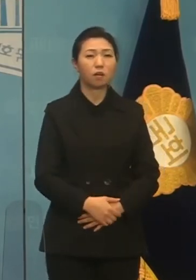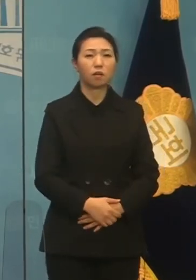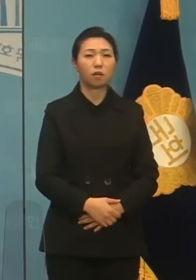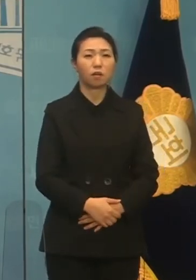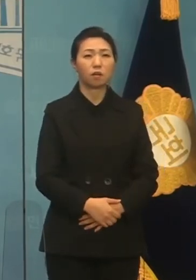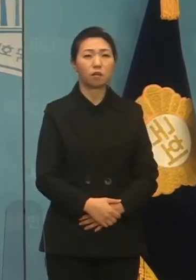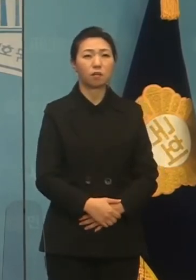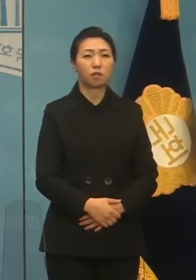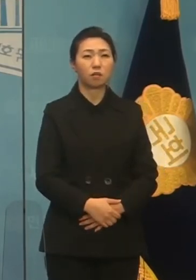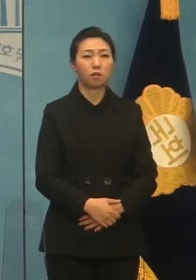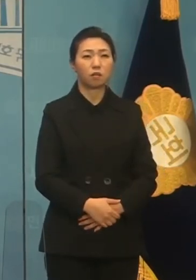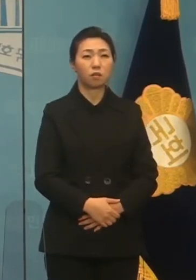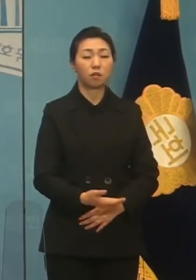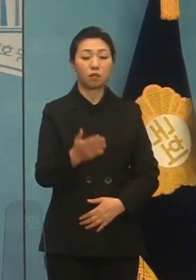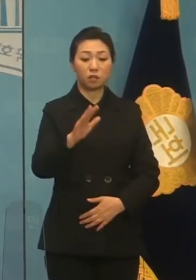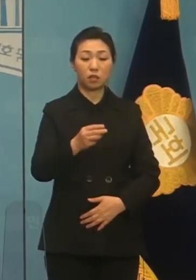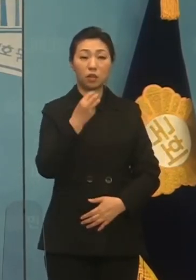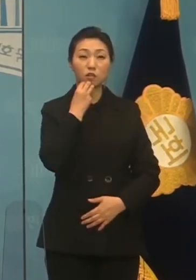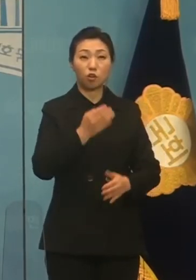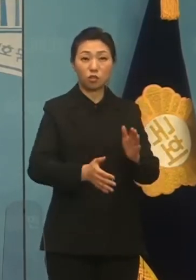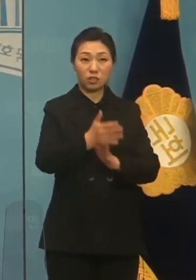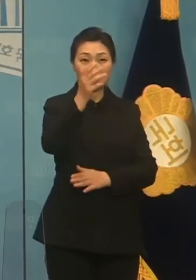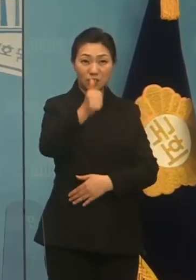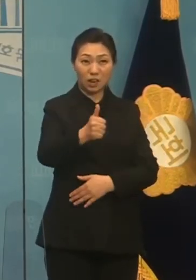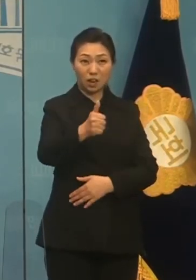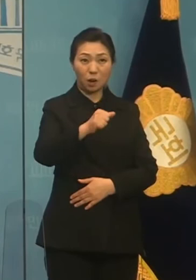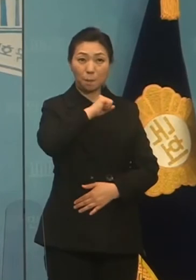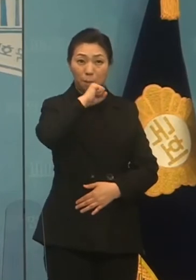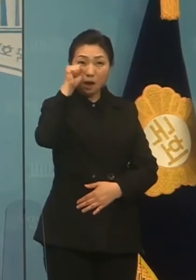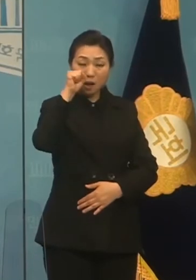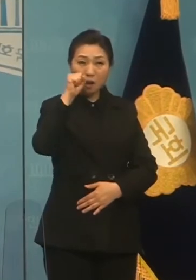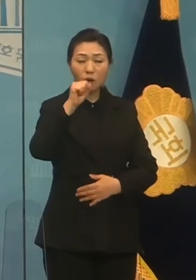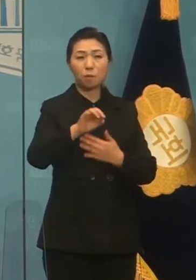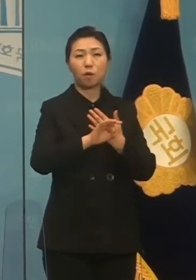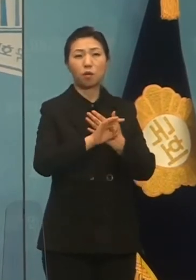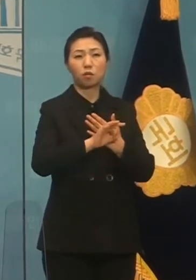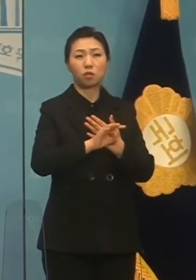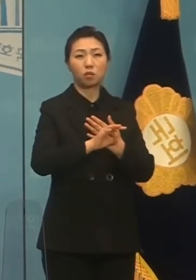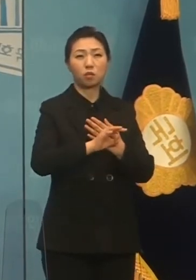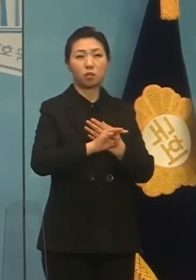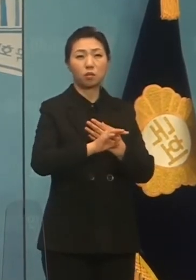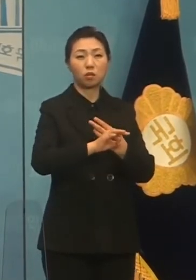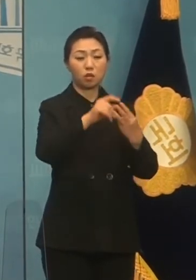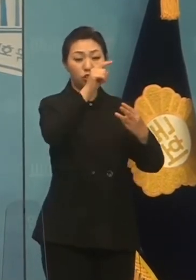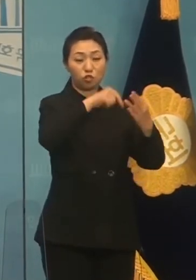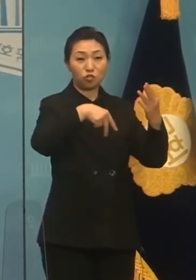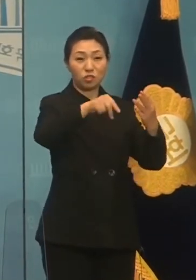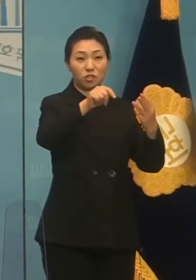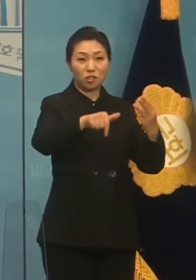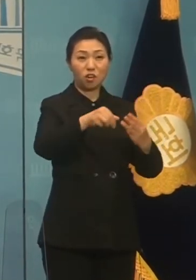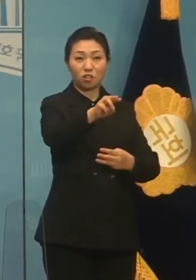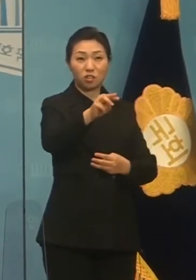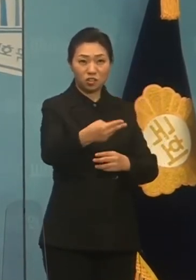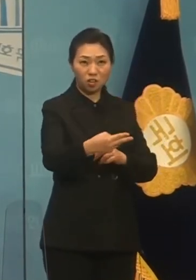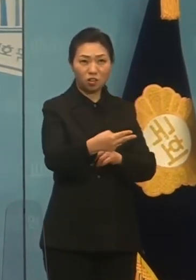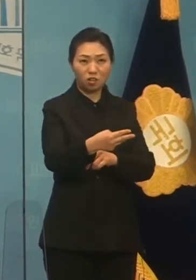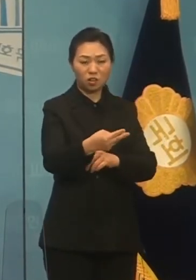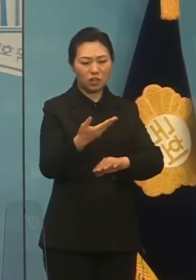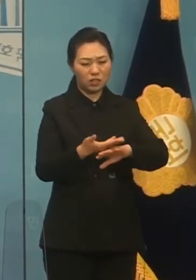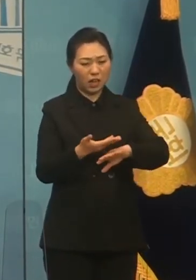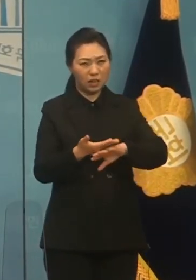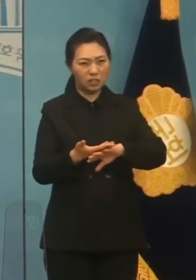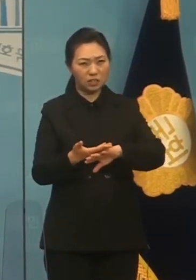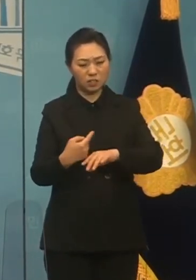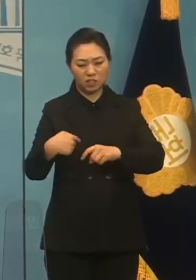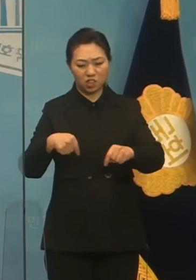그런데도 제가 서울시장이 되면 윤석열 총장과 함께 제 3지대의 다른 길을 갈